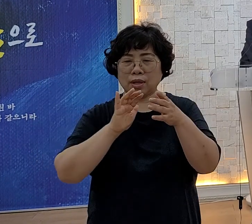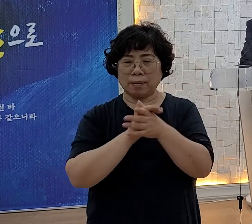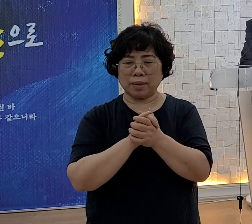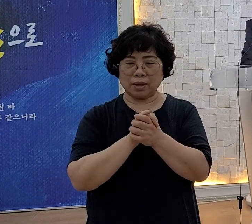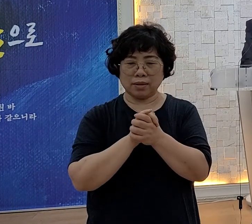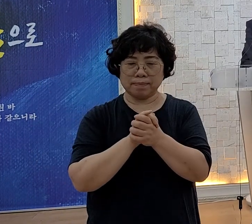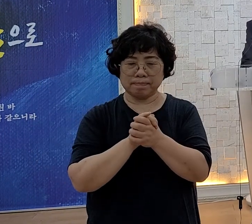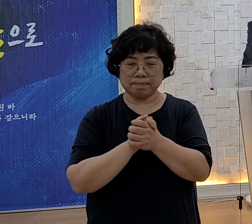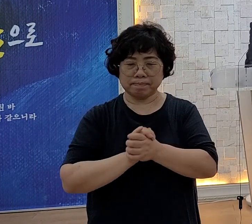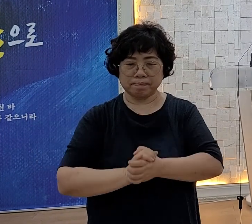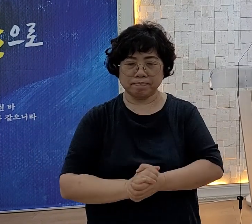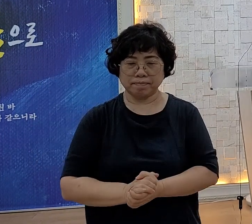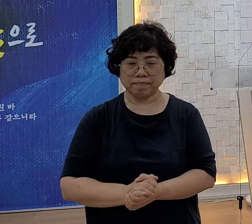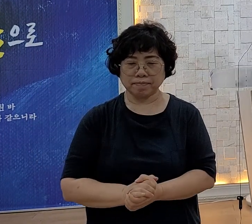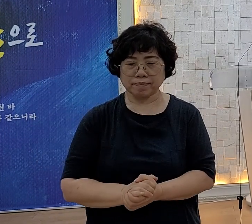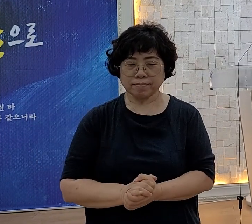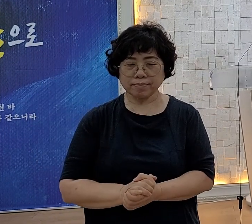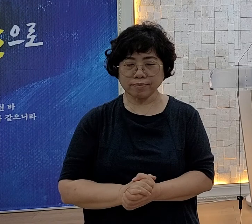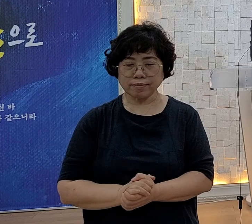아멘.